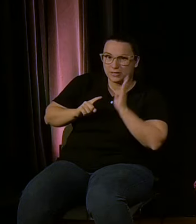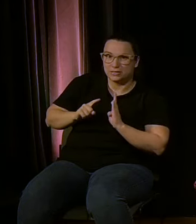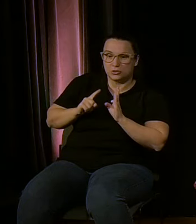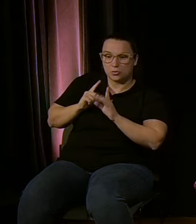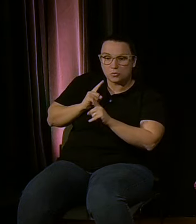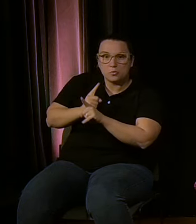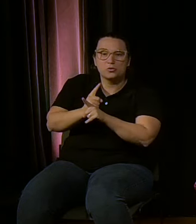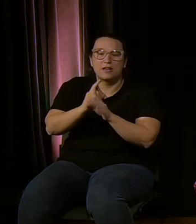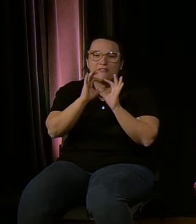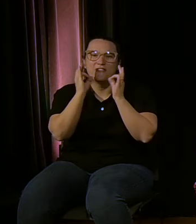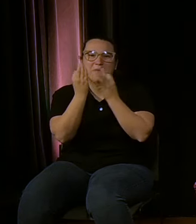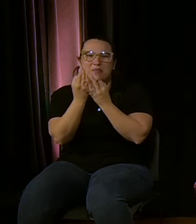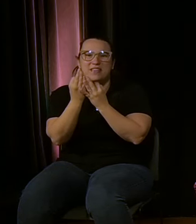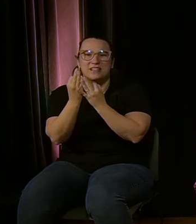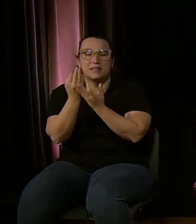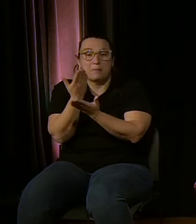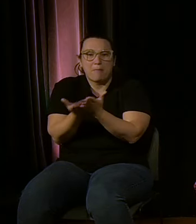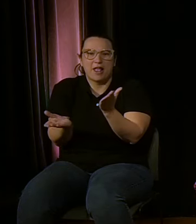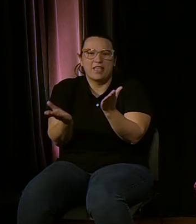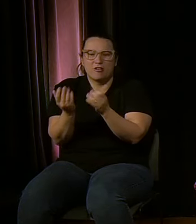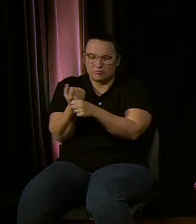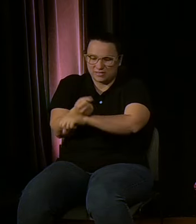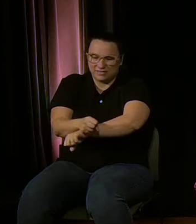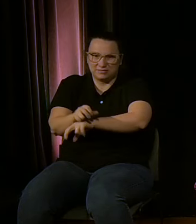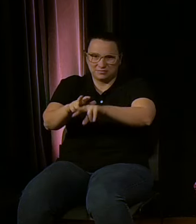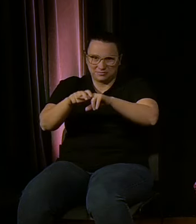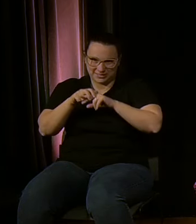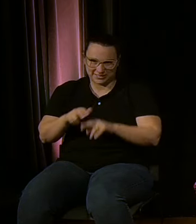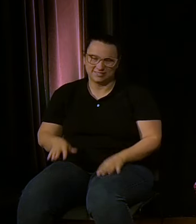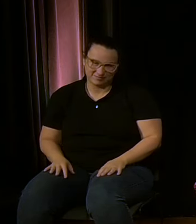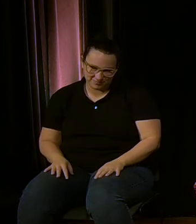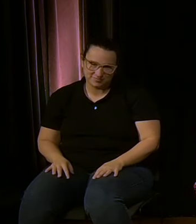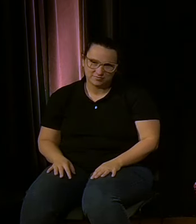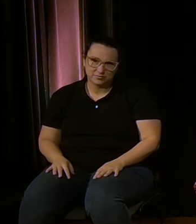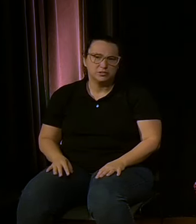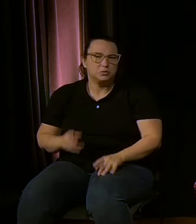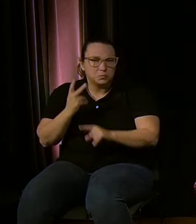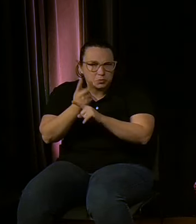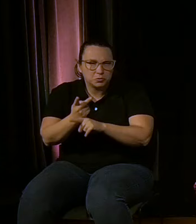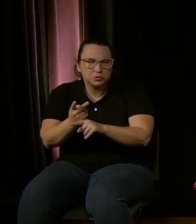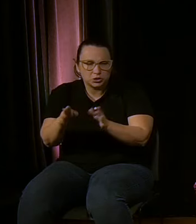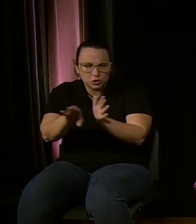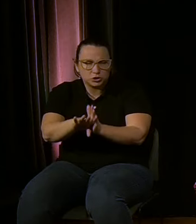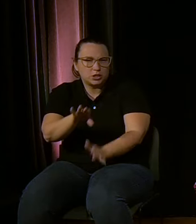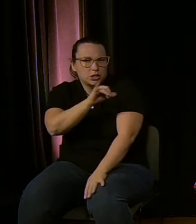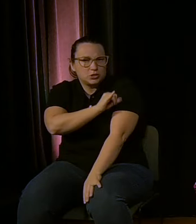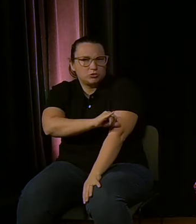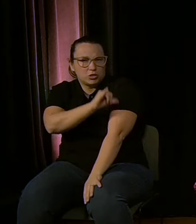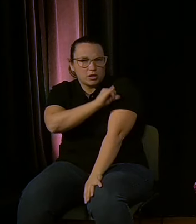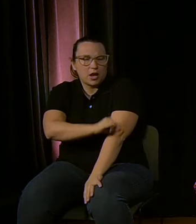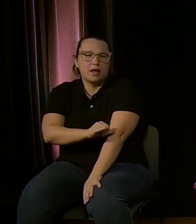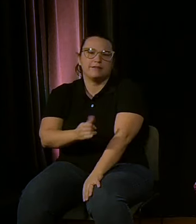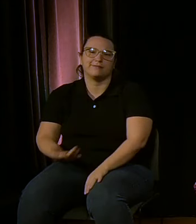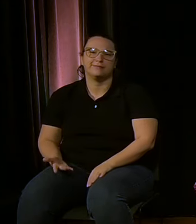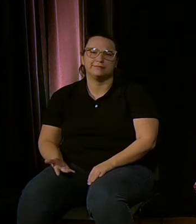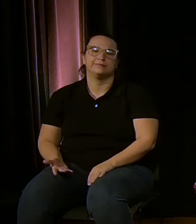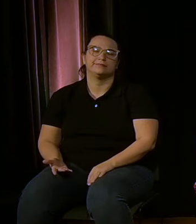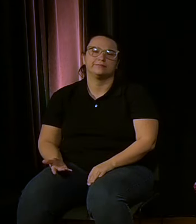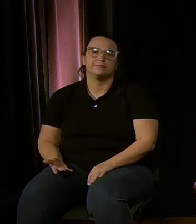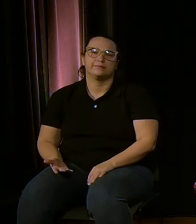perdido. E, ao longo de toda a história, o filme é uma grande busca. Enfim, chega no Rio de Janeiro, visita...